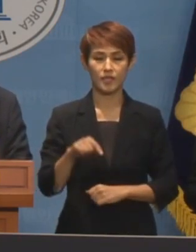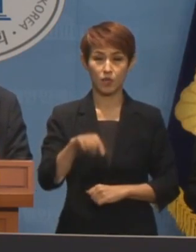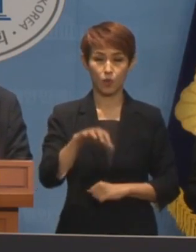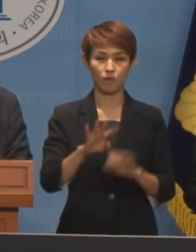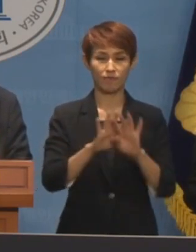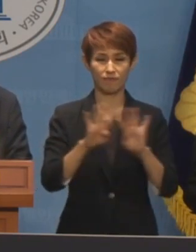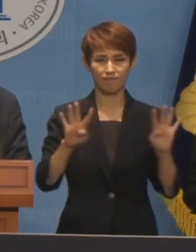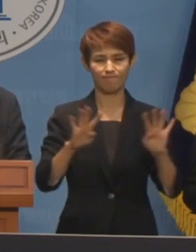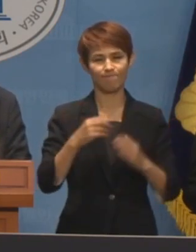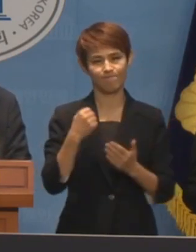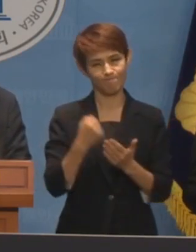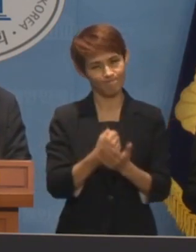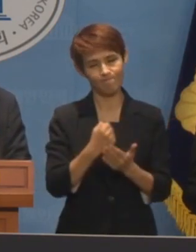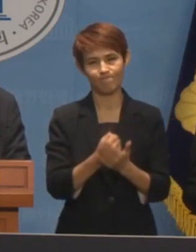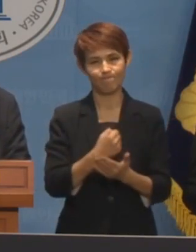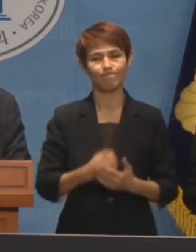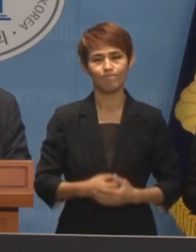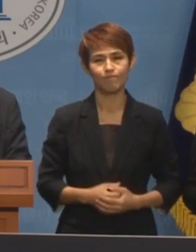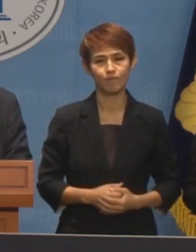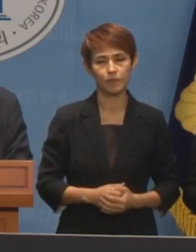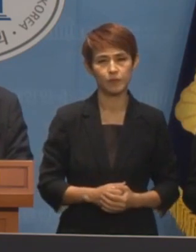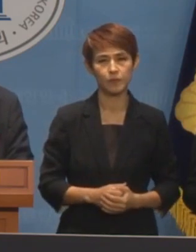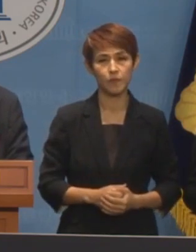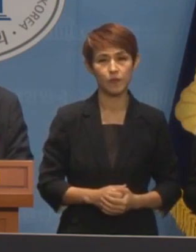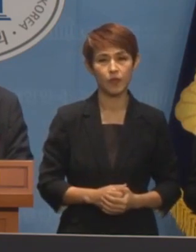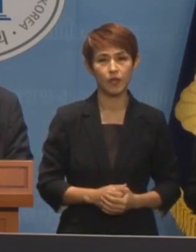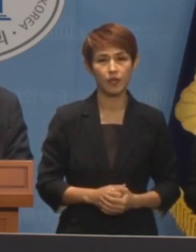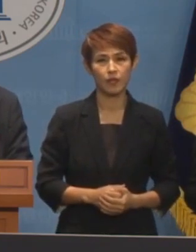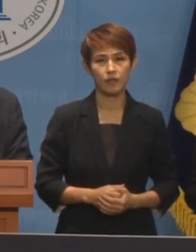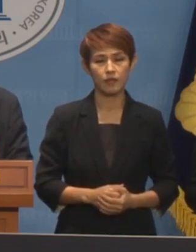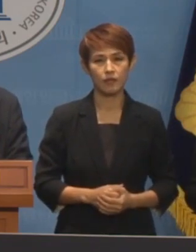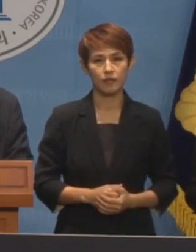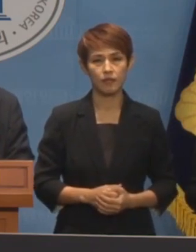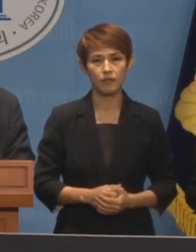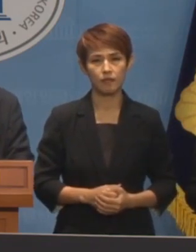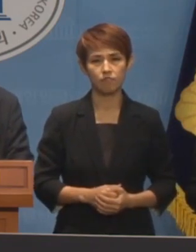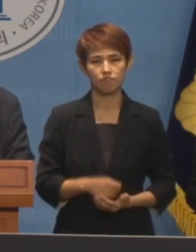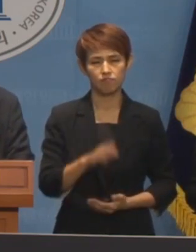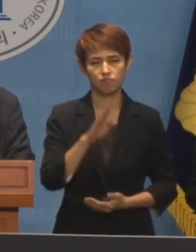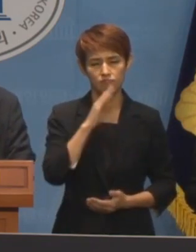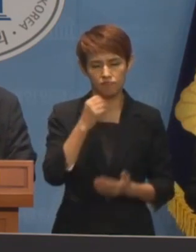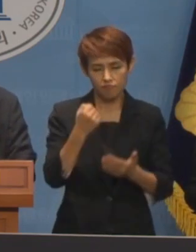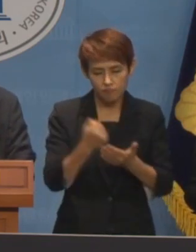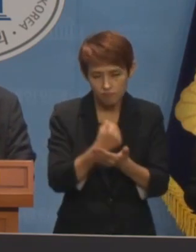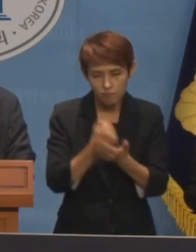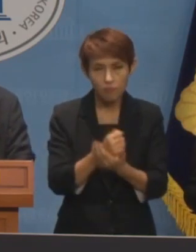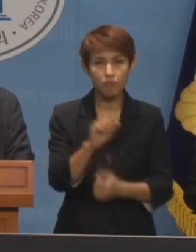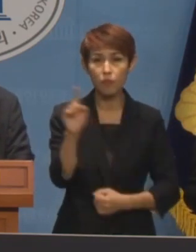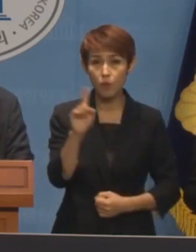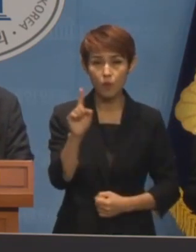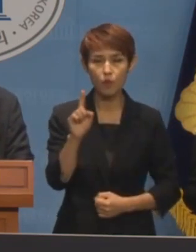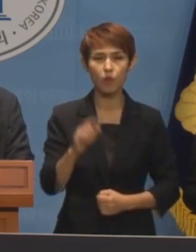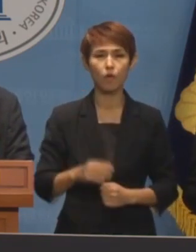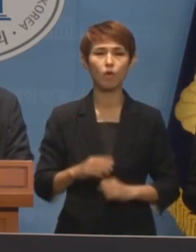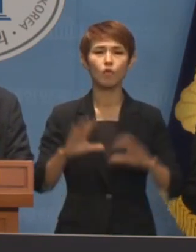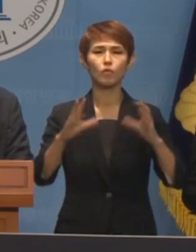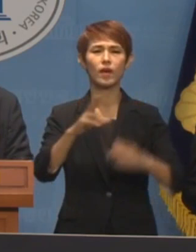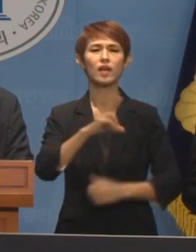깊이 유감스럽게 생각합니다. 가장 안타까운 것은 뭐냐면